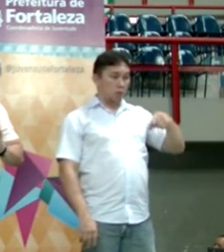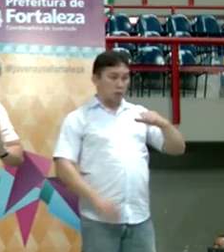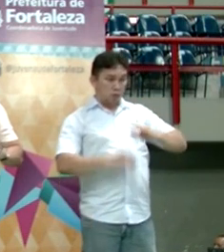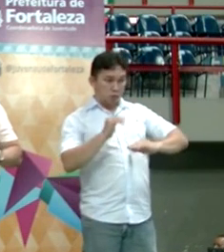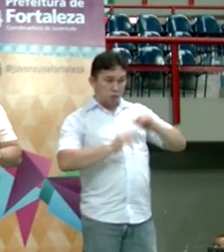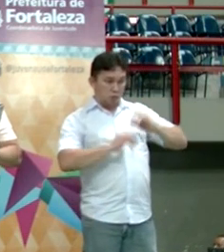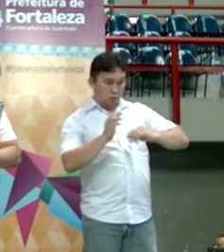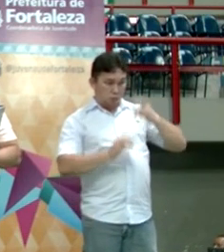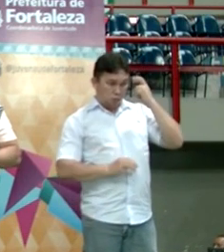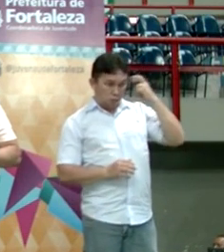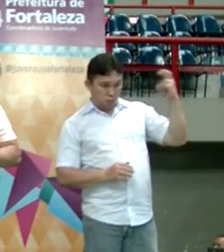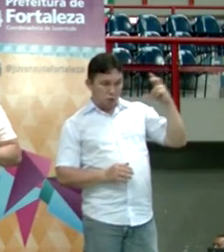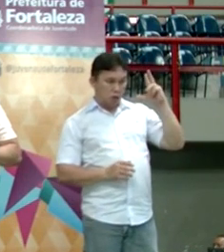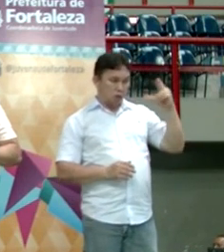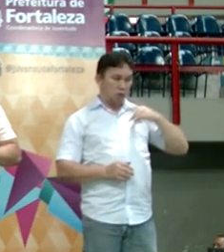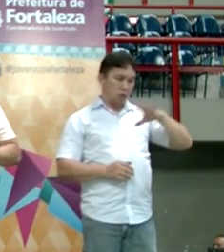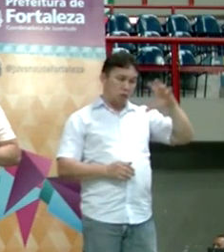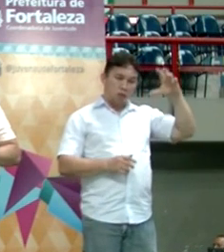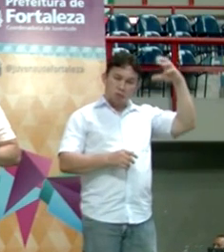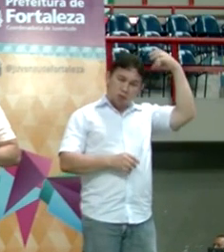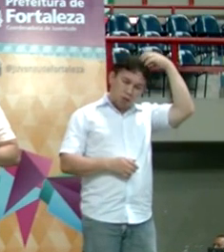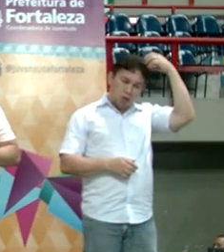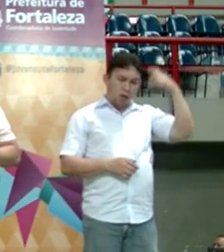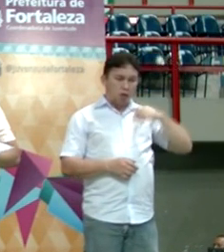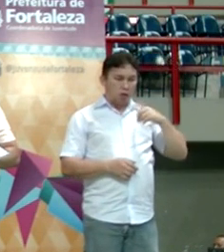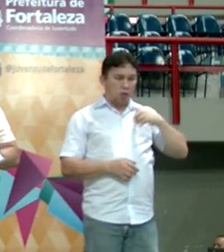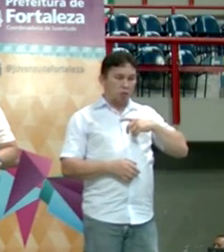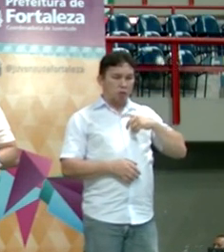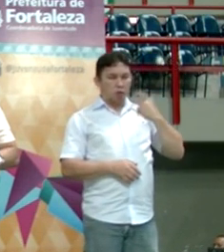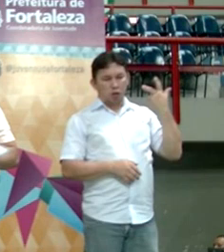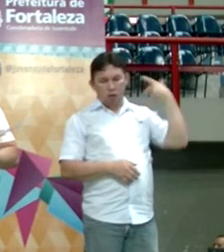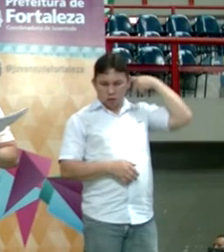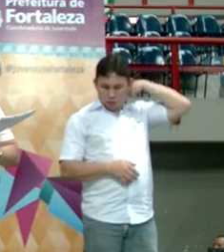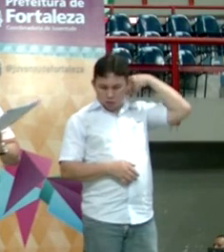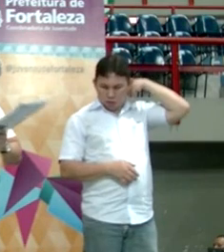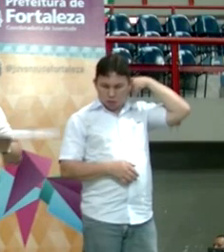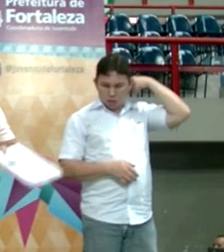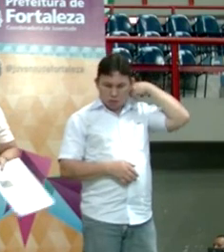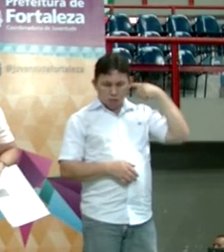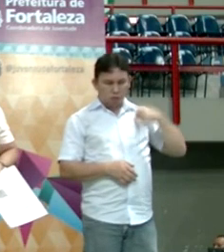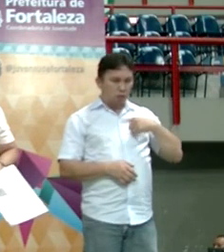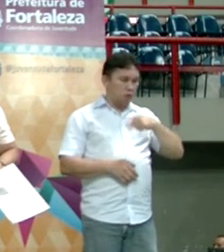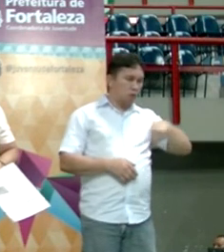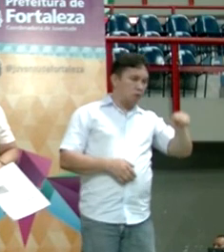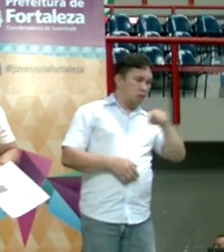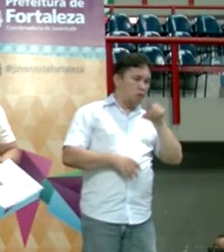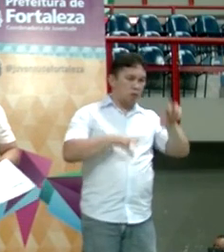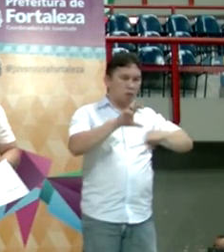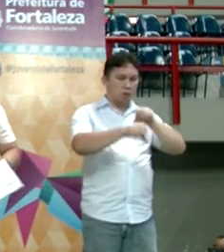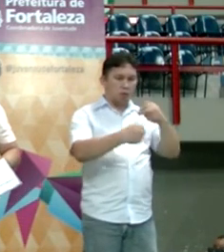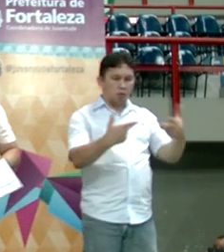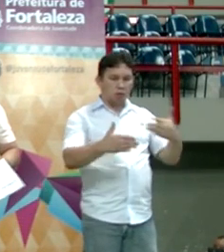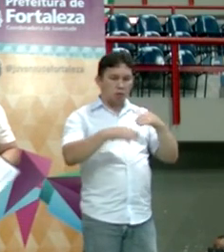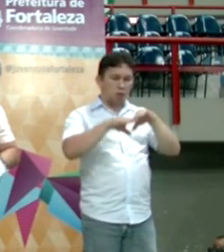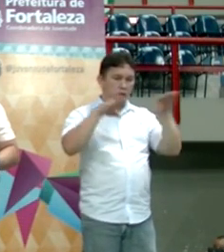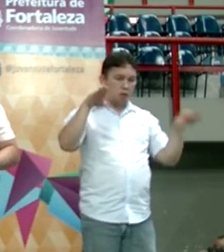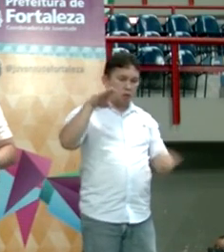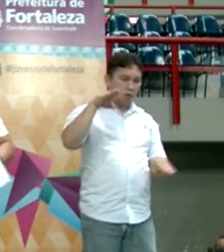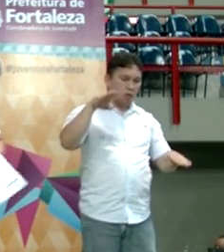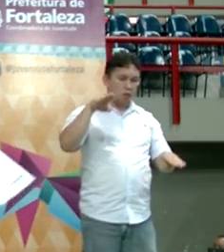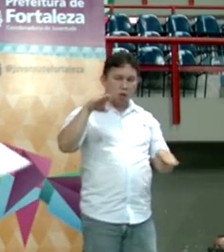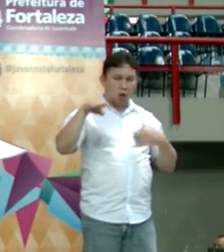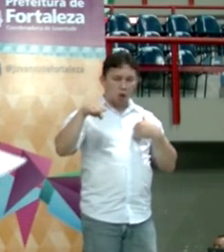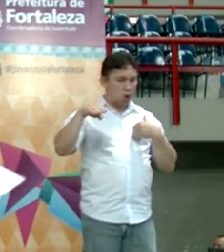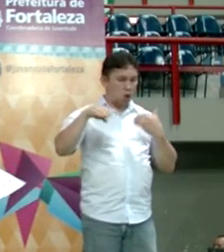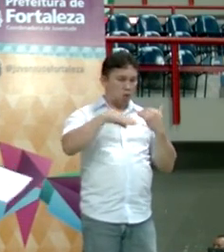as rainhas que vivem das abelhas trabalhadoras. Eu acho que você está entendendo que ele tem uma pequena percepção de desigualdade. Que ele não